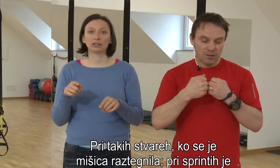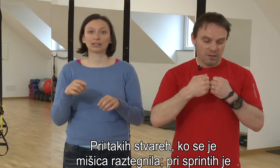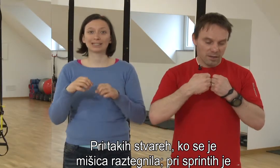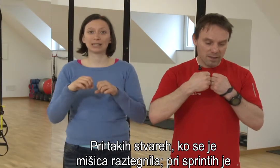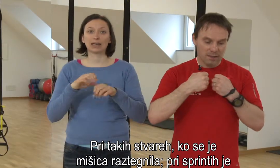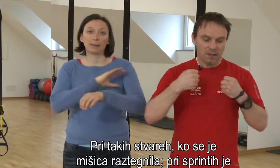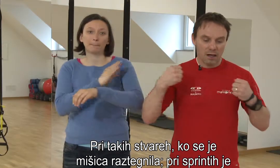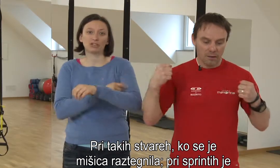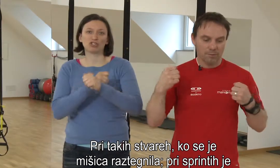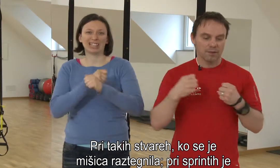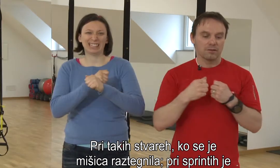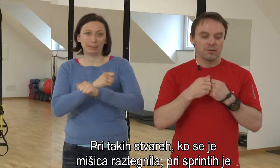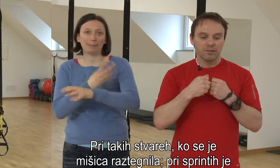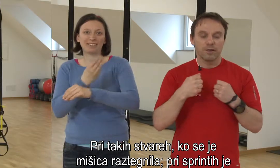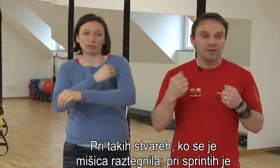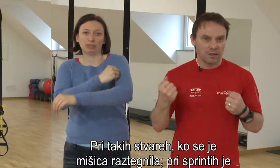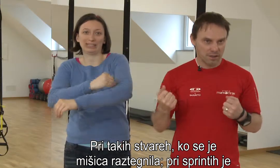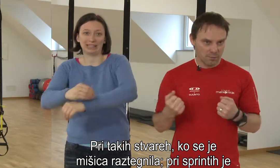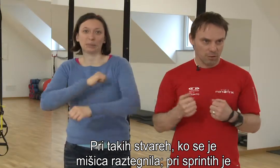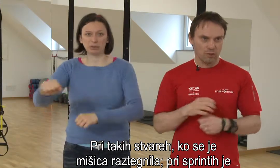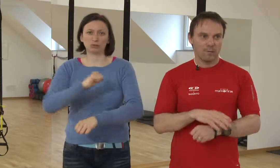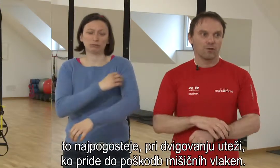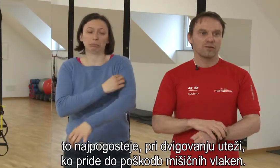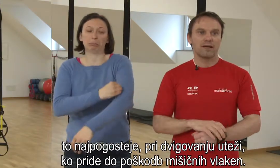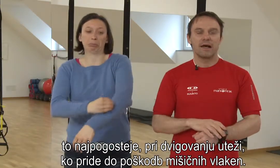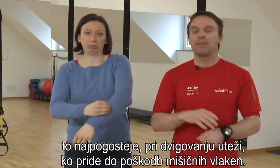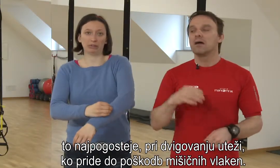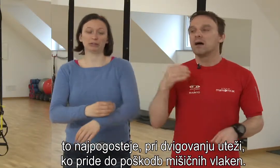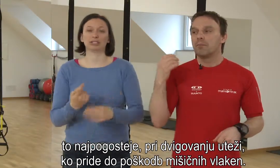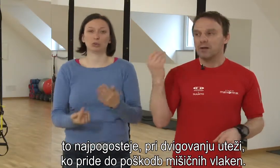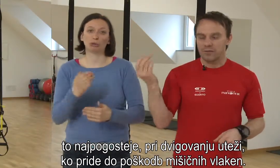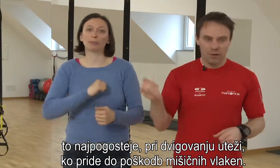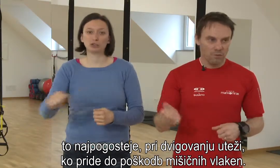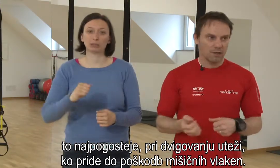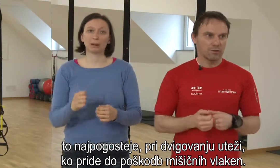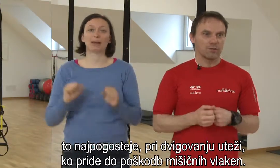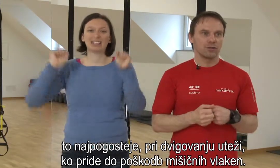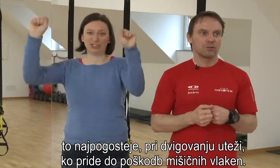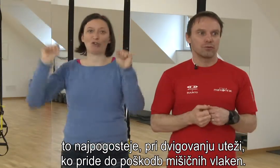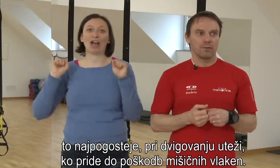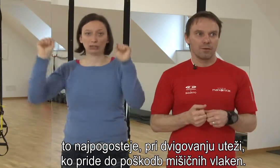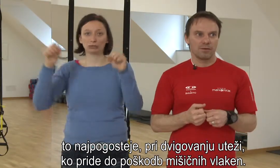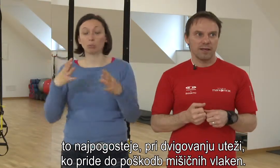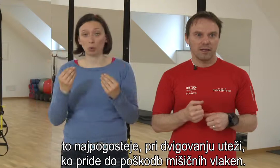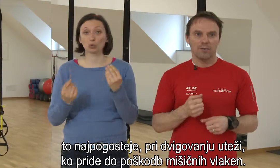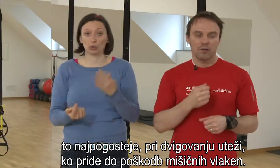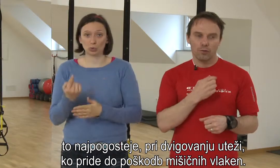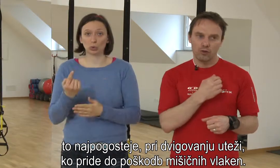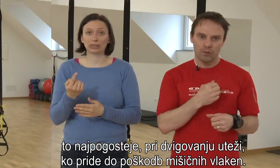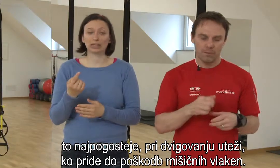mišica raztegnila, pri šprintih recimo je to najpogosteje, pri dvigovanju uteži je to najpogosteje, ko pride do poškodb